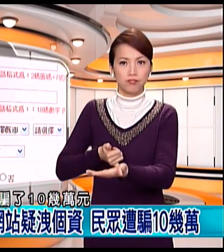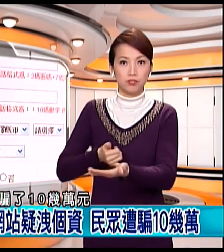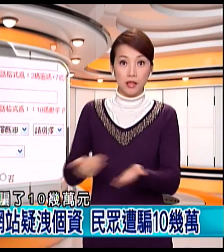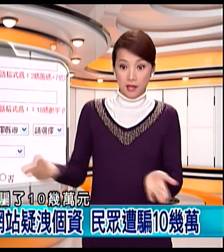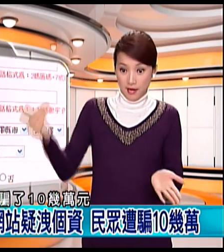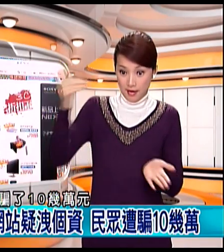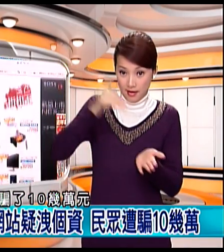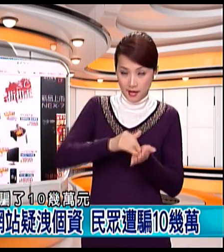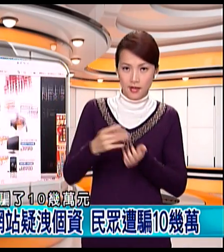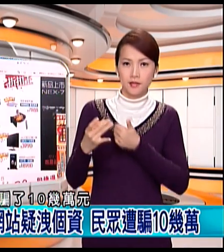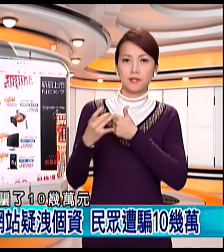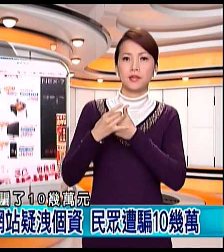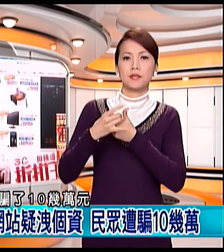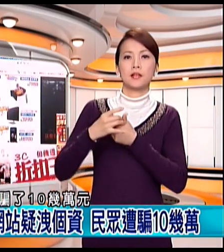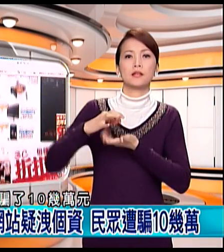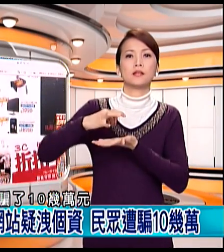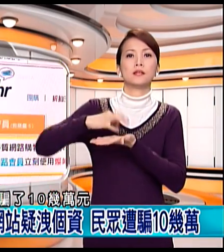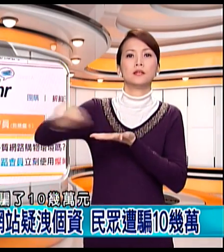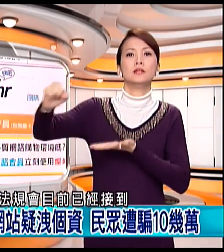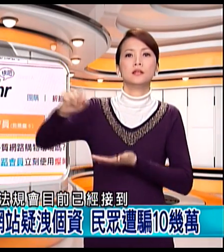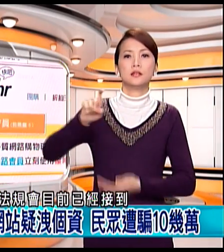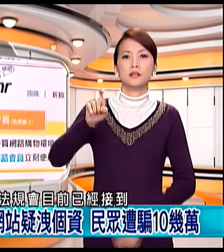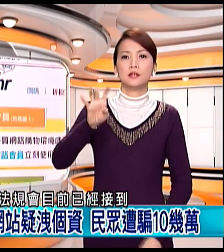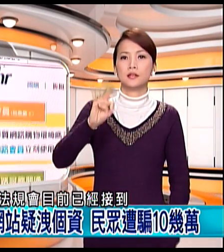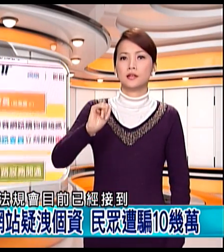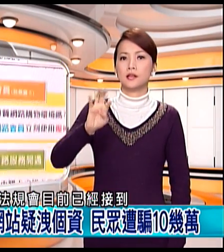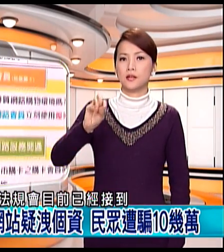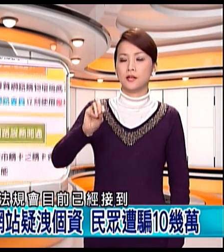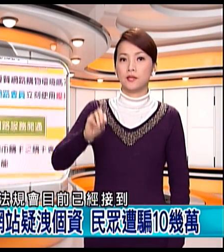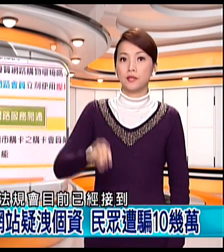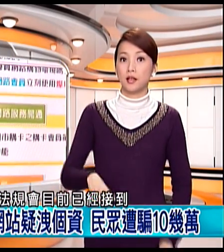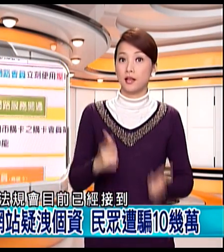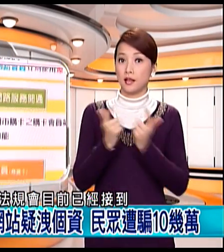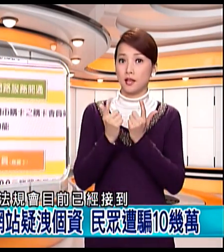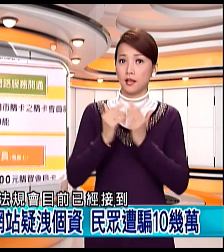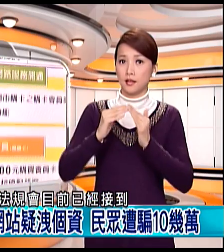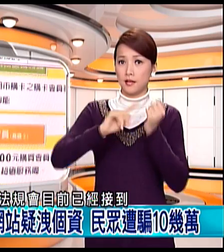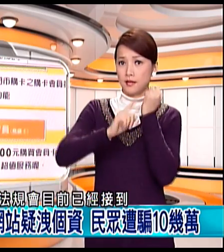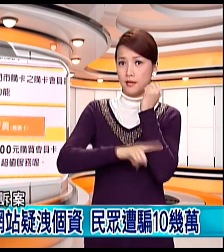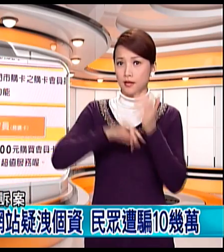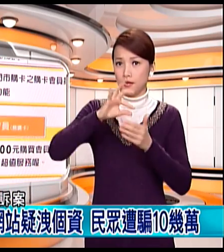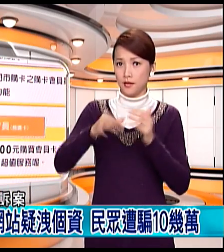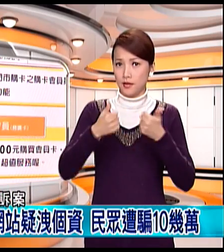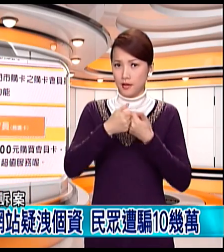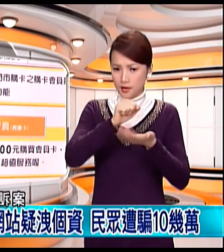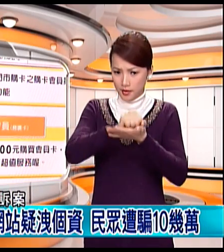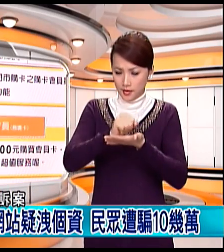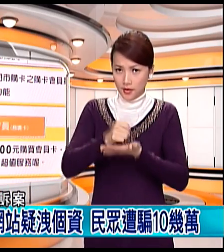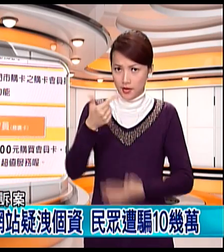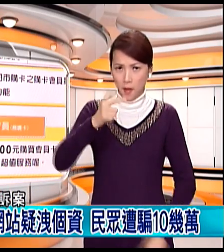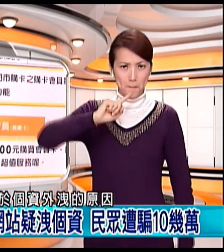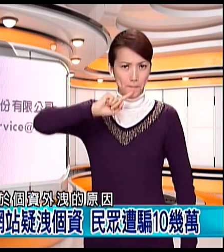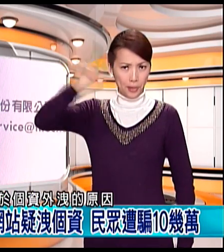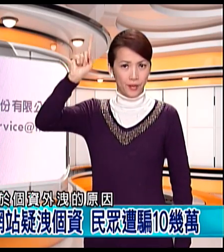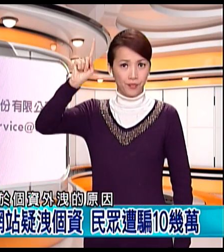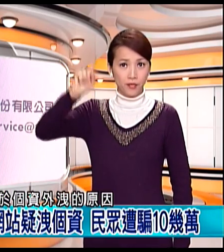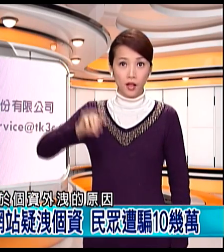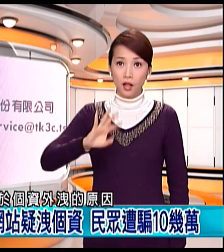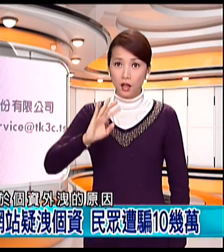骗了10几万元。台北市法规会目前已经接到了6件申诉案，但是对于各